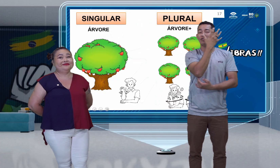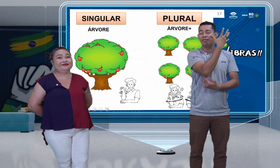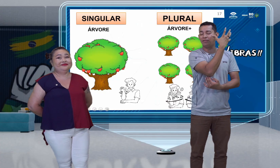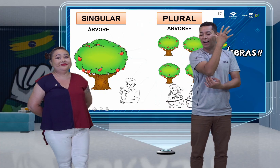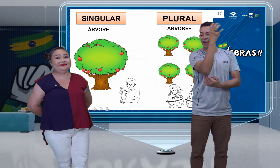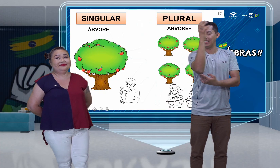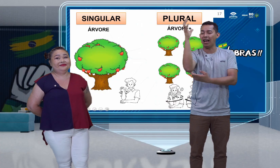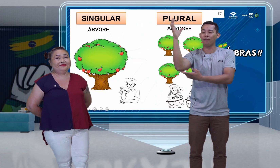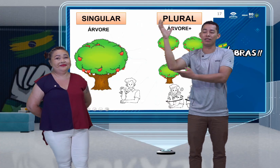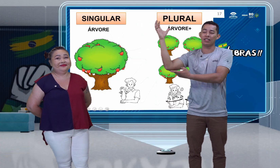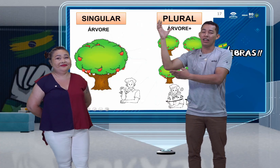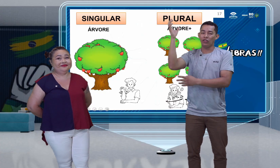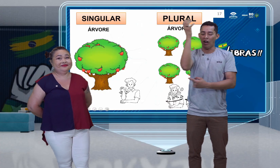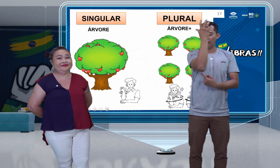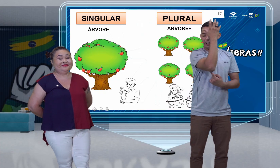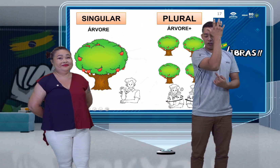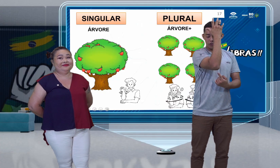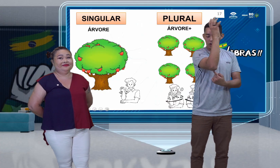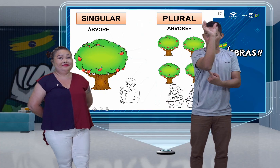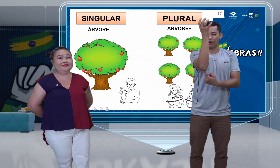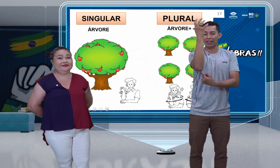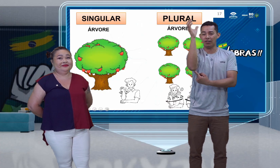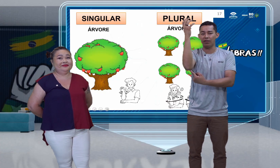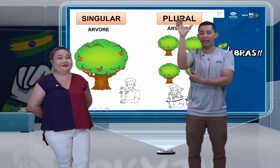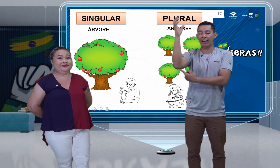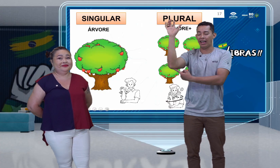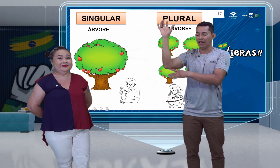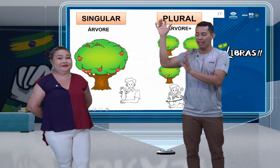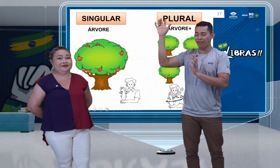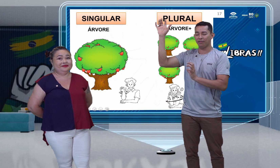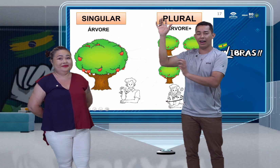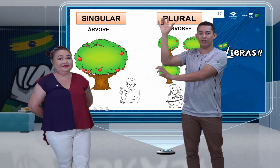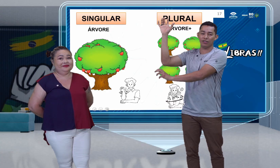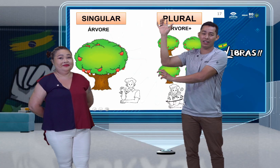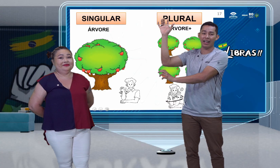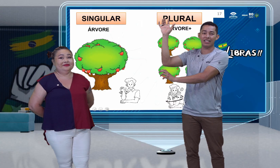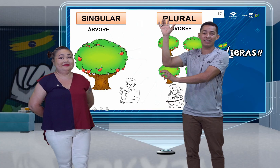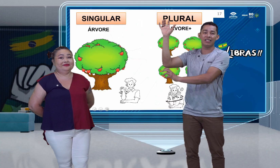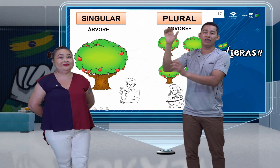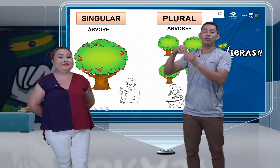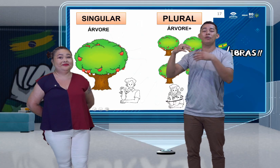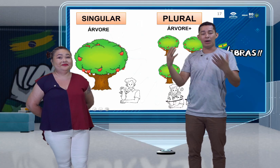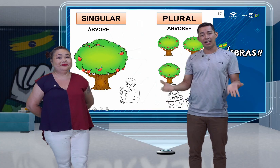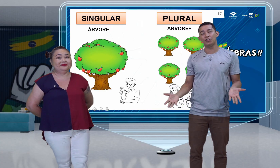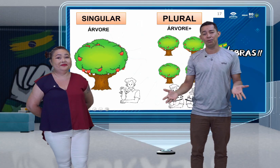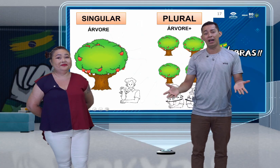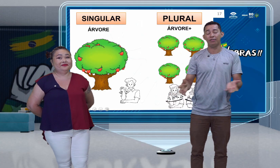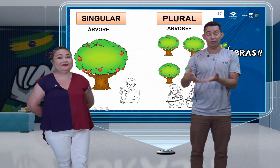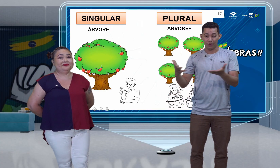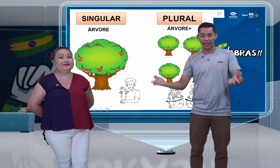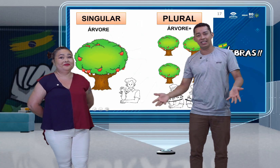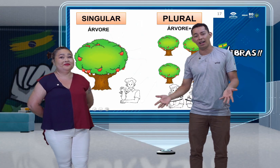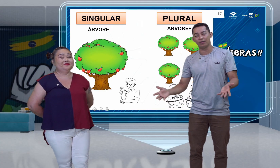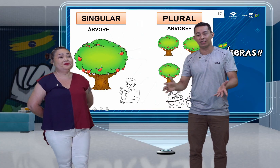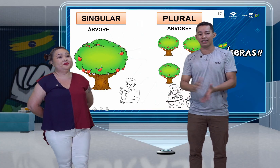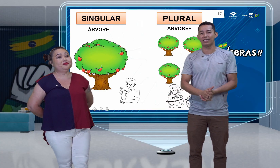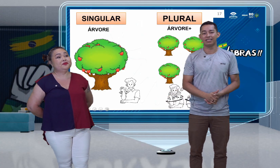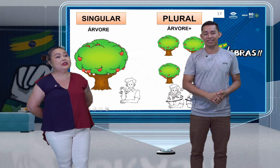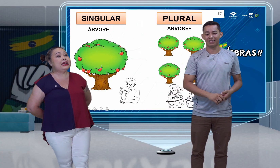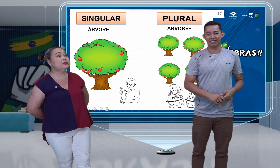ter várias árvores. Nota que eu classifiquei ela em vários locais. Então, tenho mais de uma árvore, tenho várias árvores. E aí,